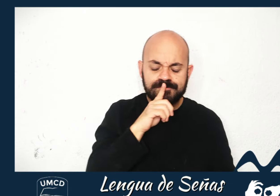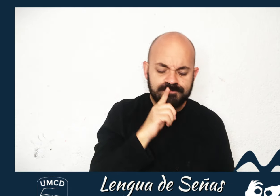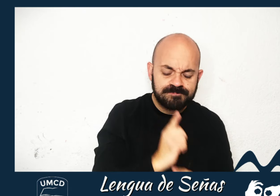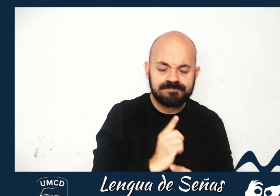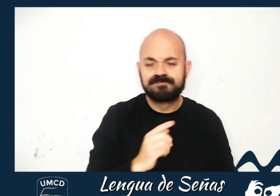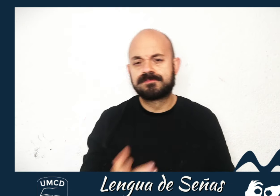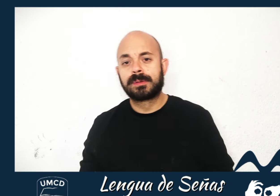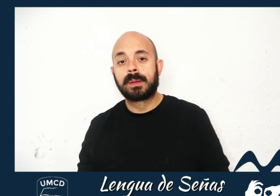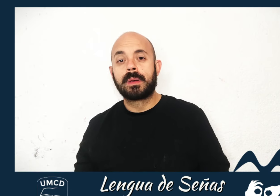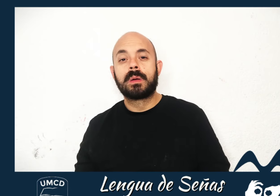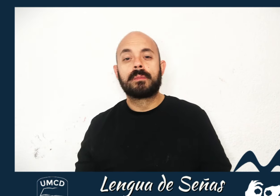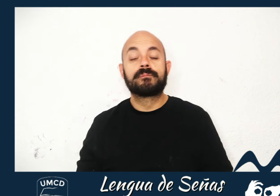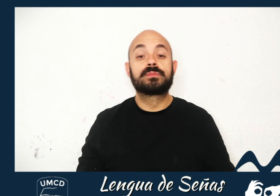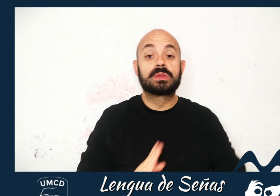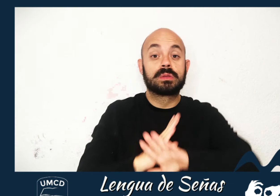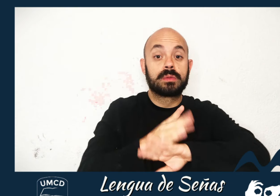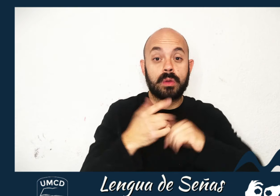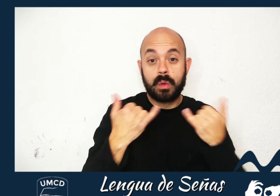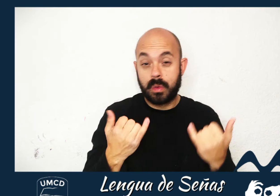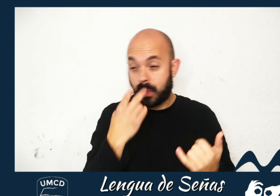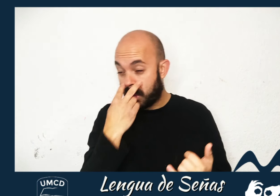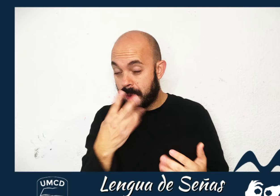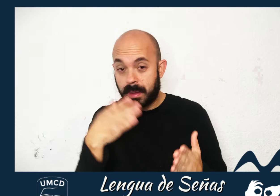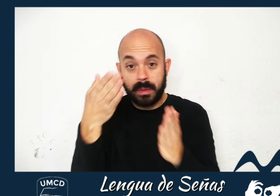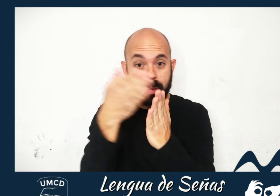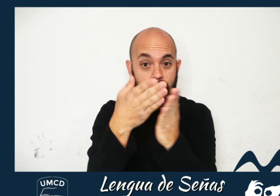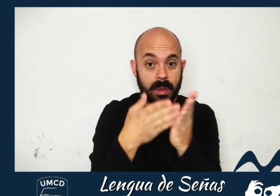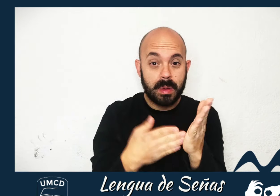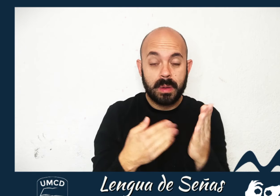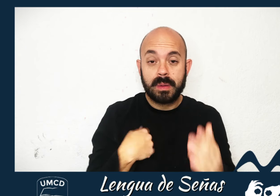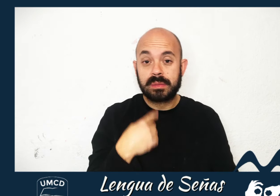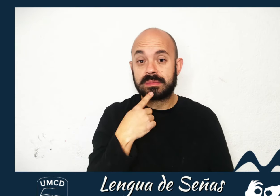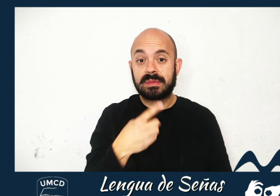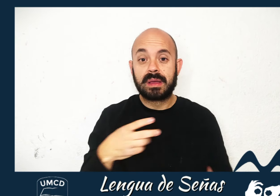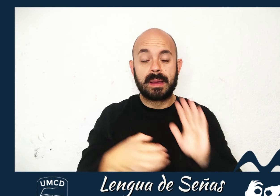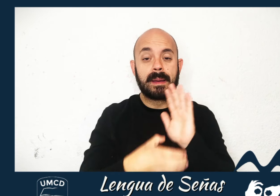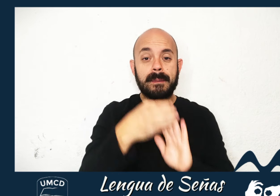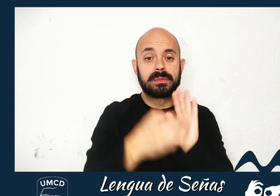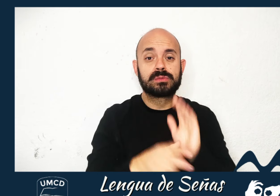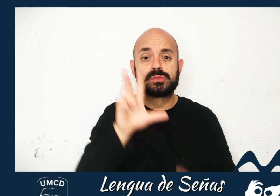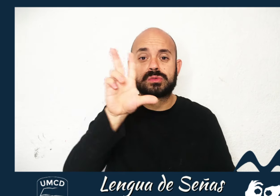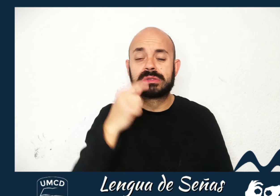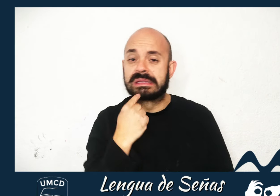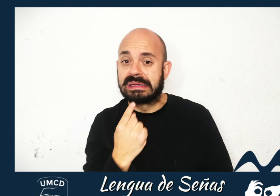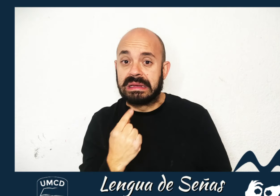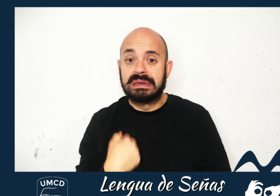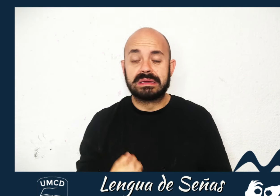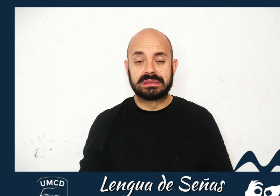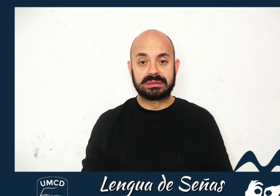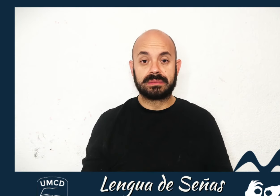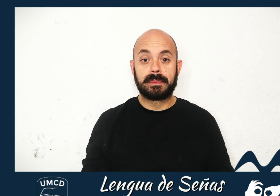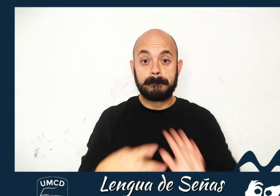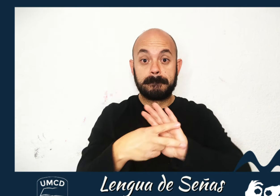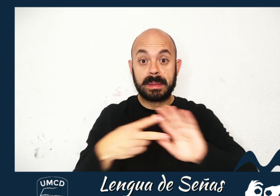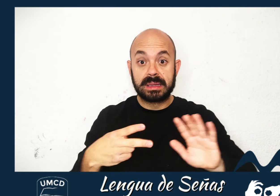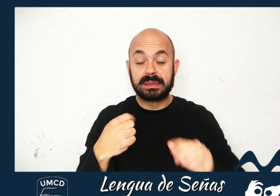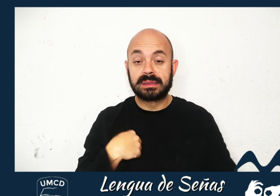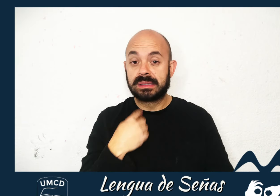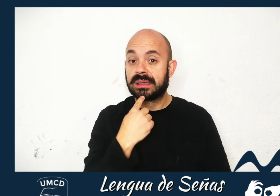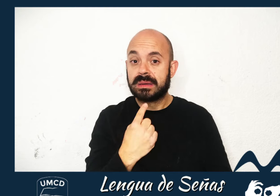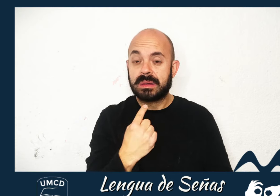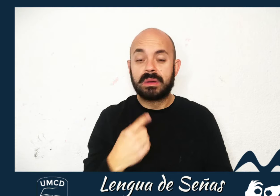relación. Pero en el pasaje de hoy día, en el pasaje del capítulo 3, en el capítulo 3 de